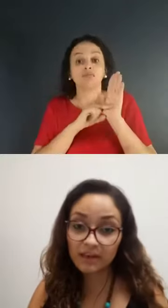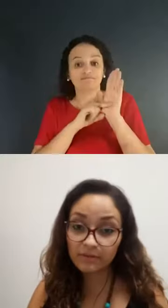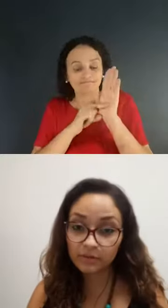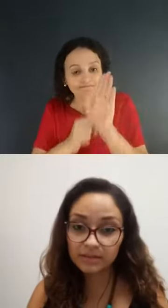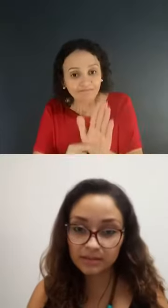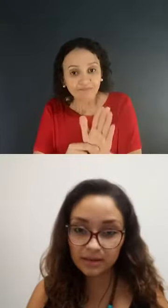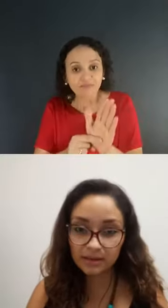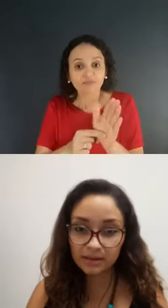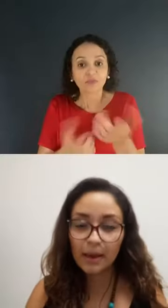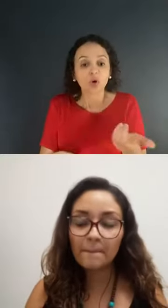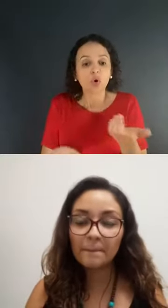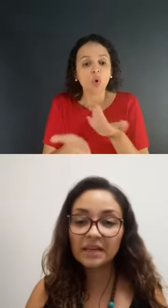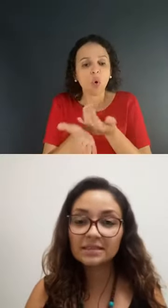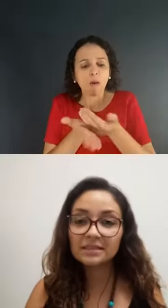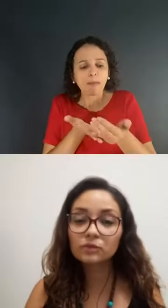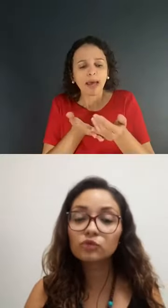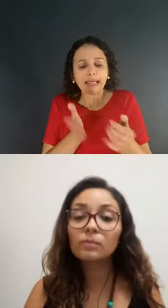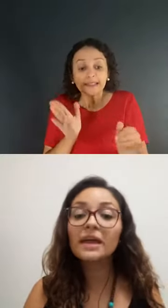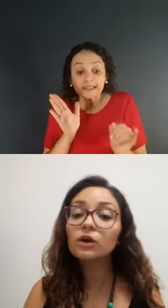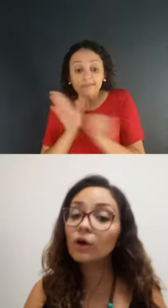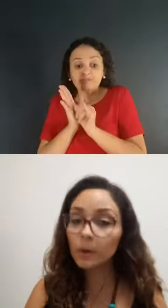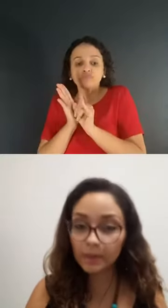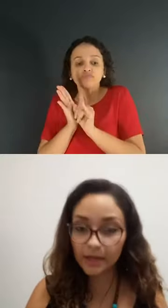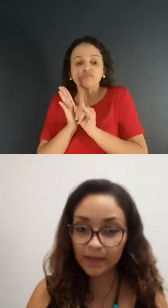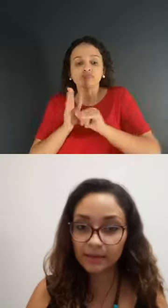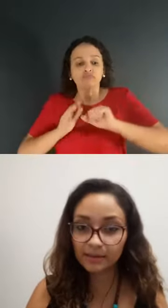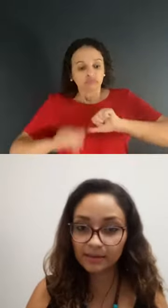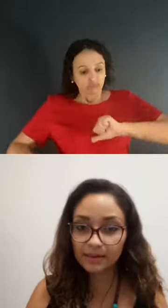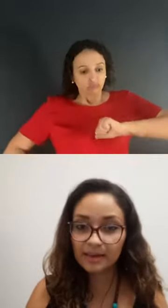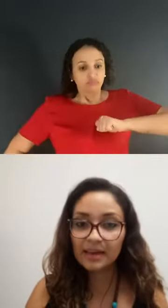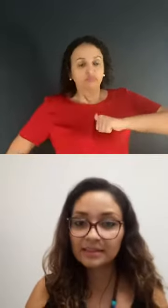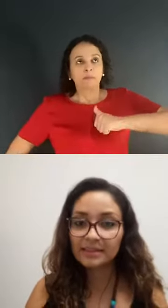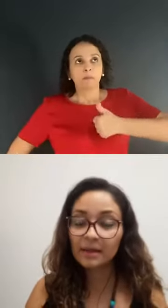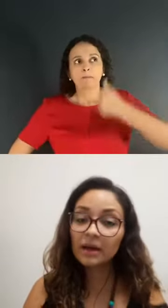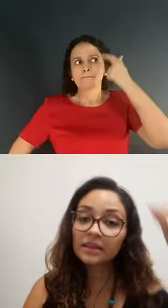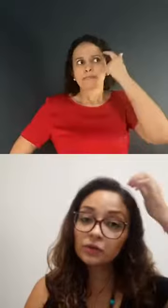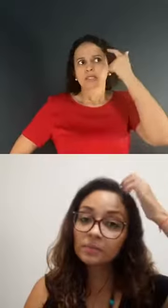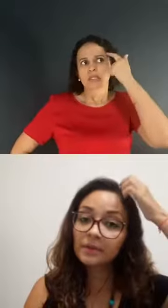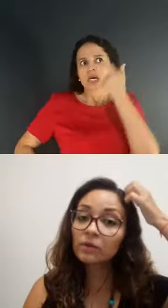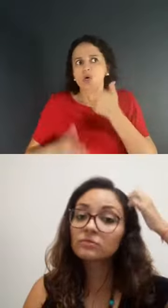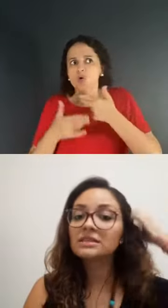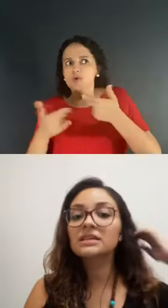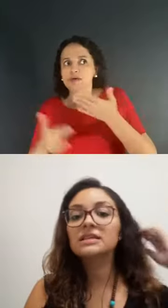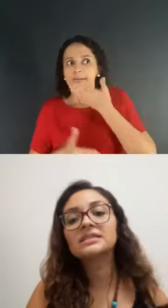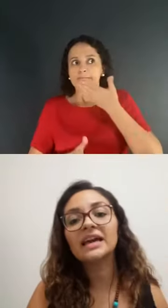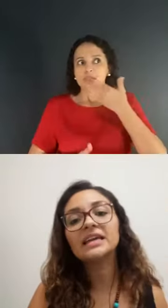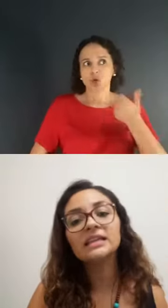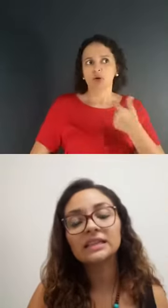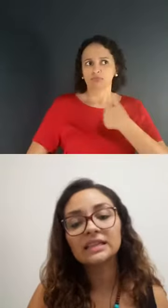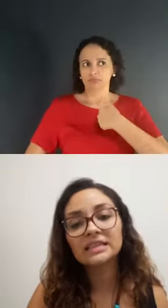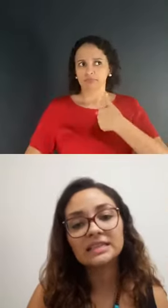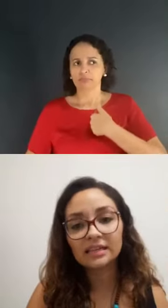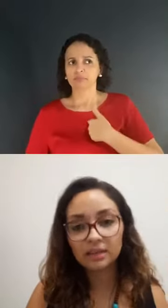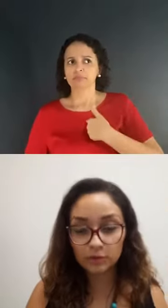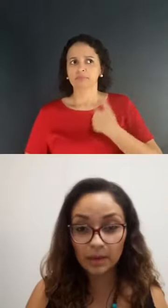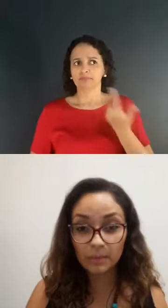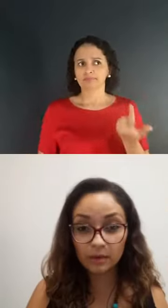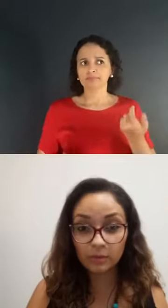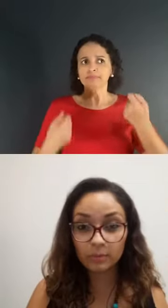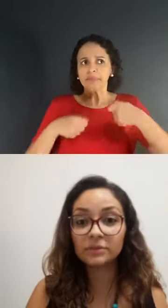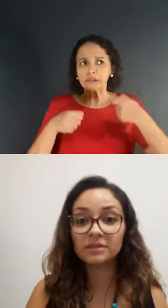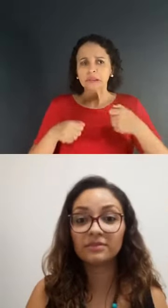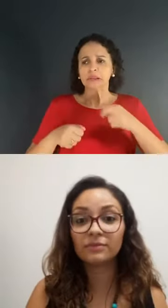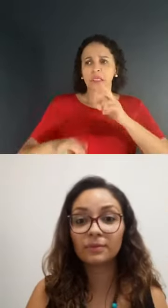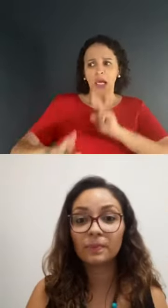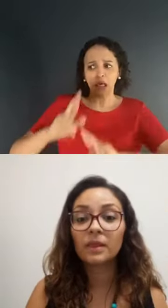ela gostava de fazer, pensando no melhor para ela, trabalhando para conseguir sair desse